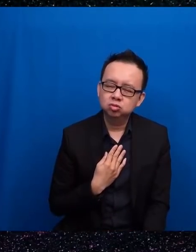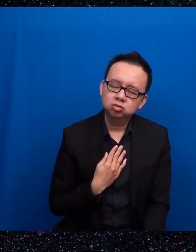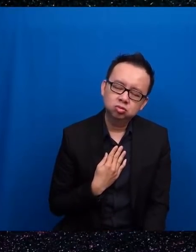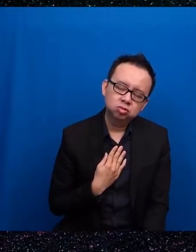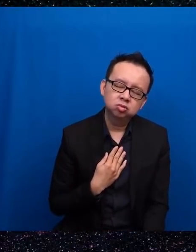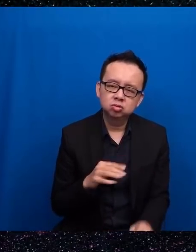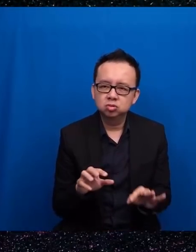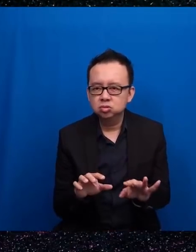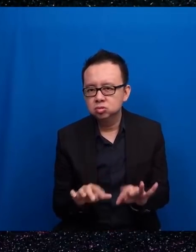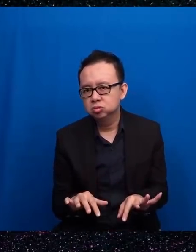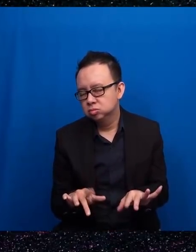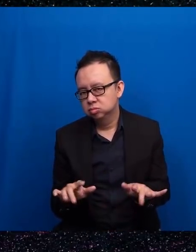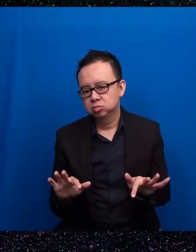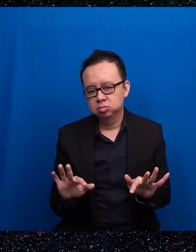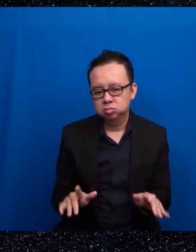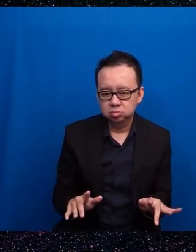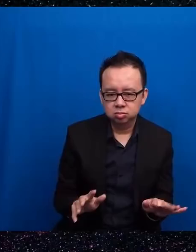bagiku.